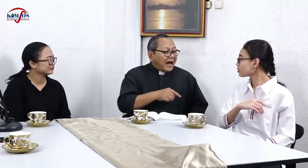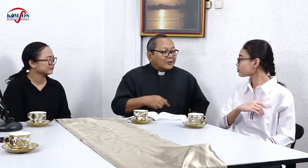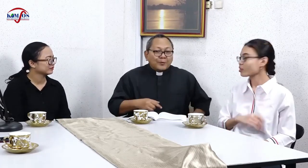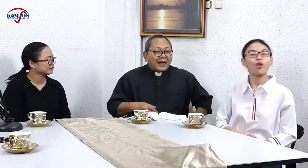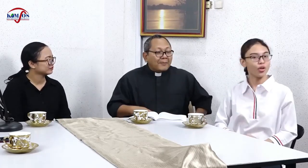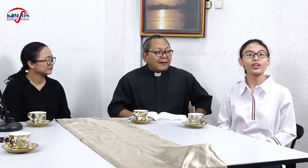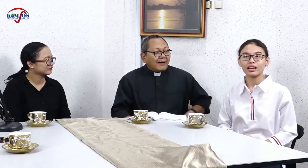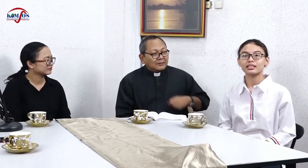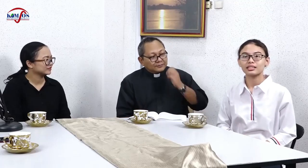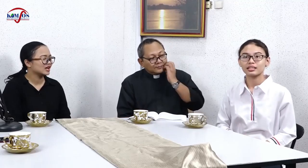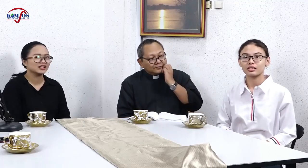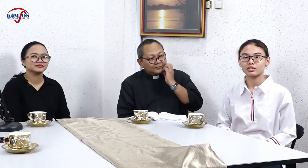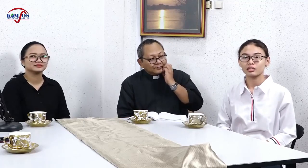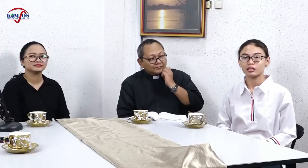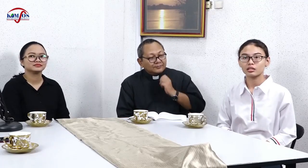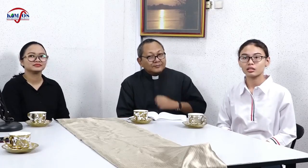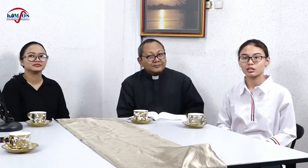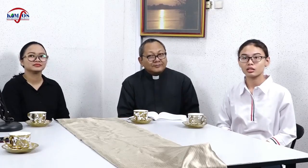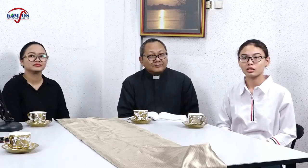harus bagaimana